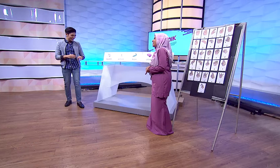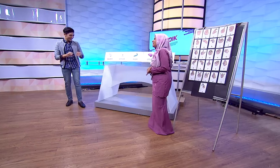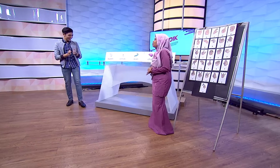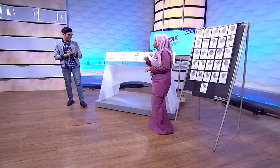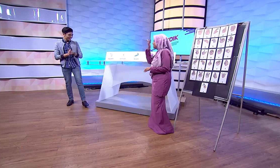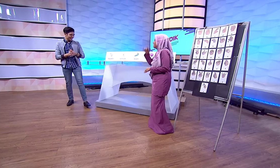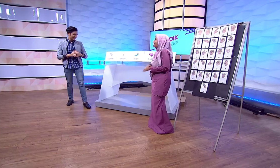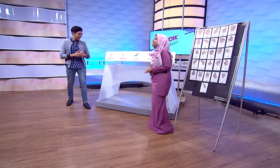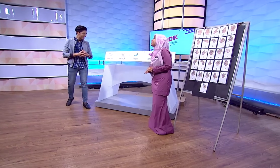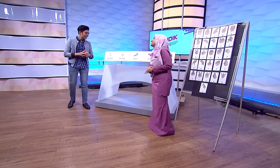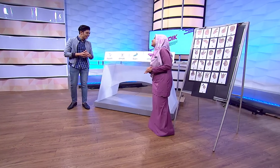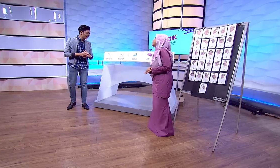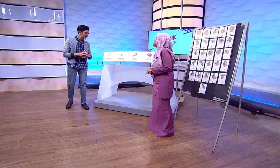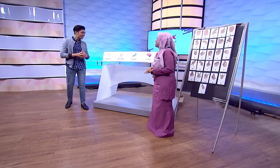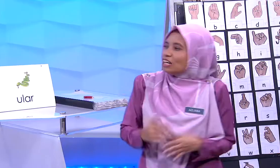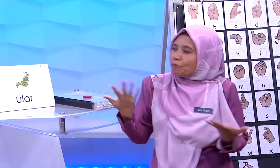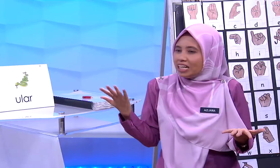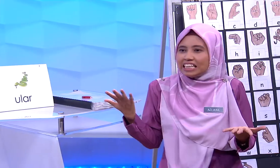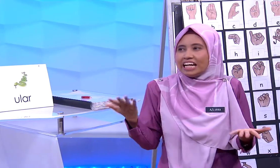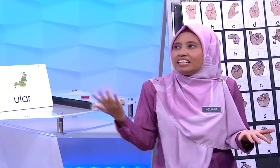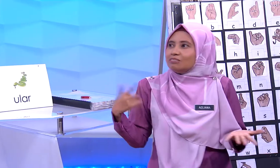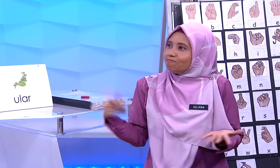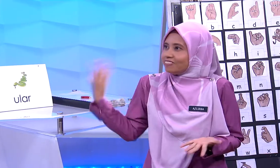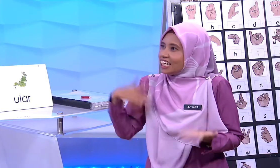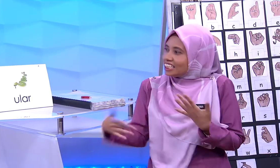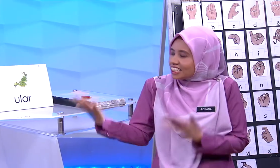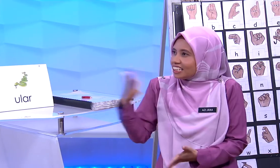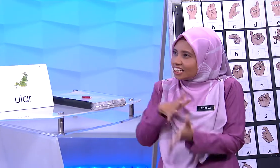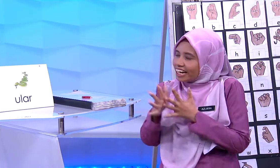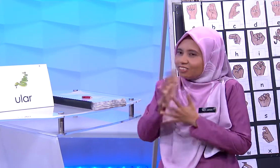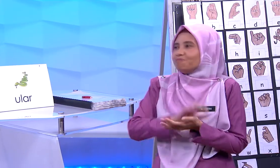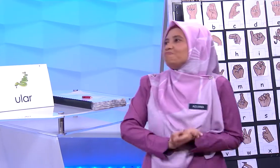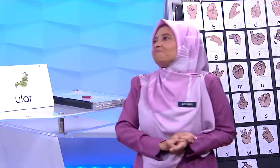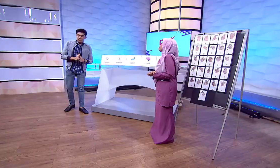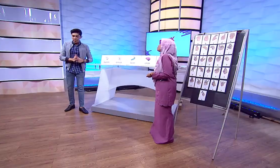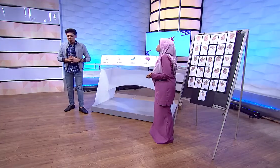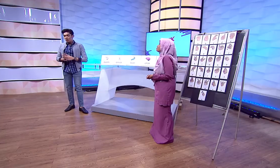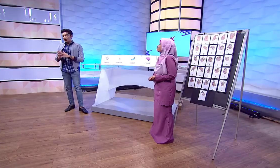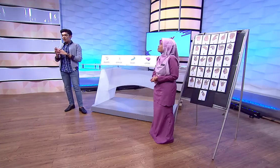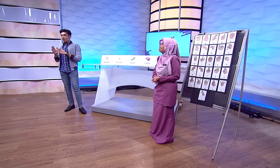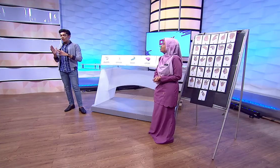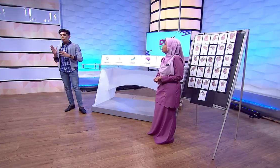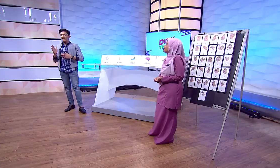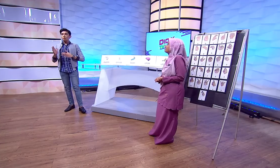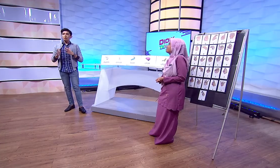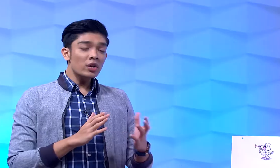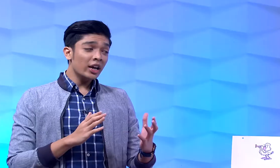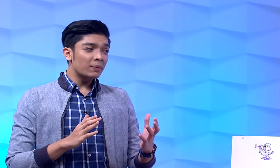pandailah Oke ada yang tanya kalau kita nggak minta tolong kek